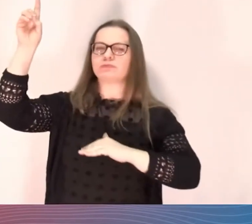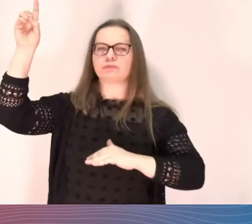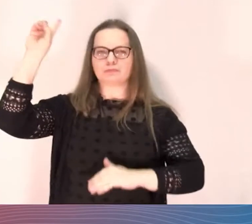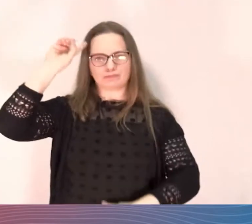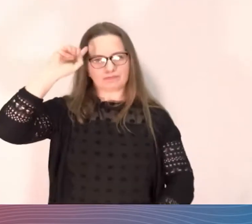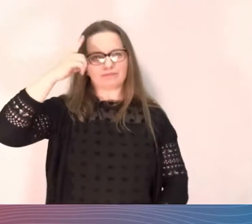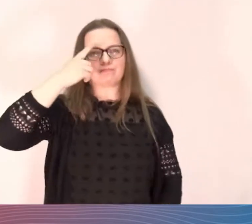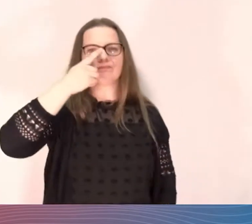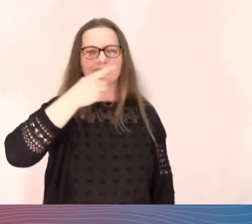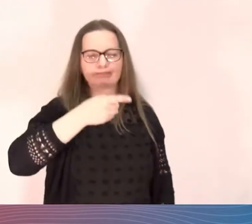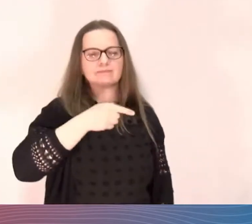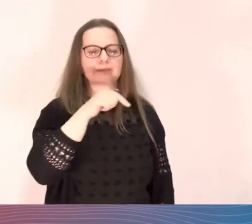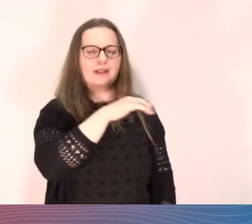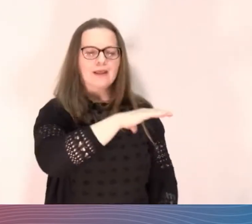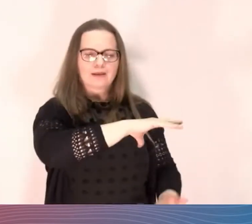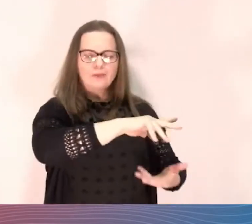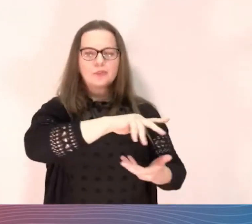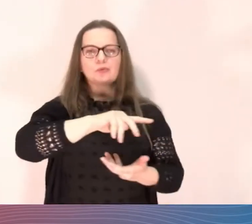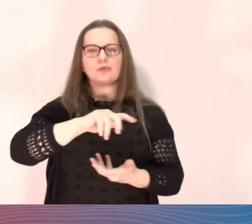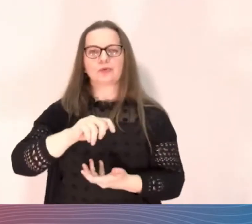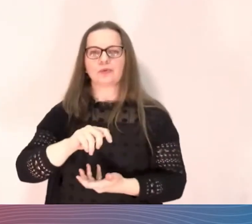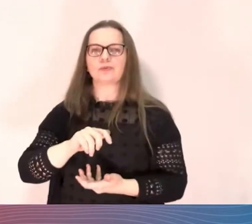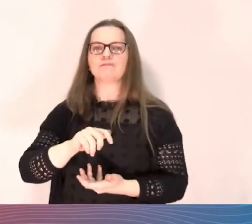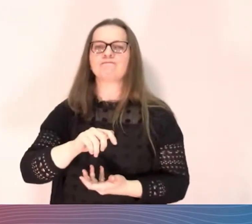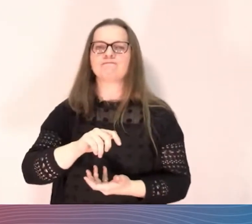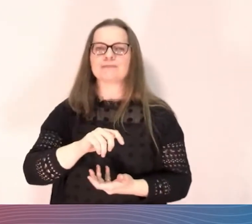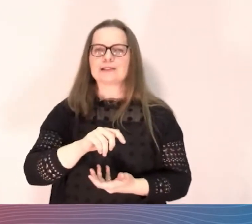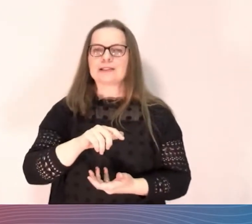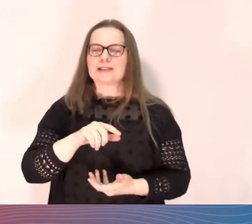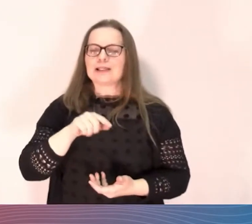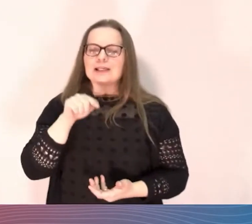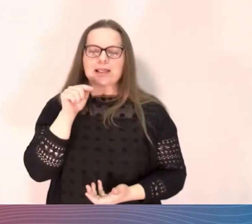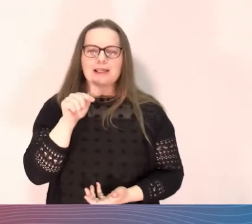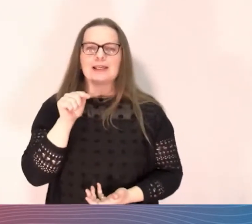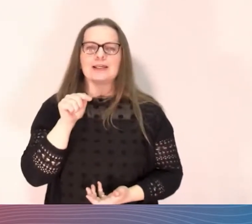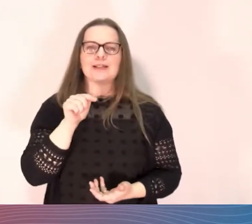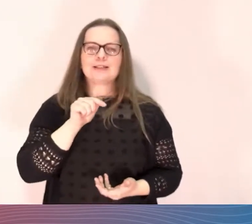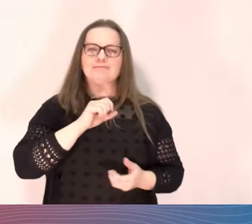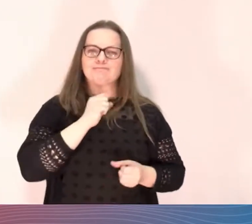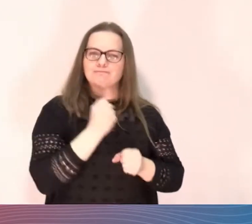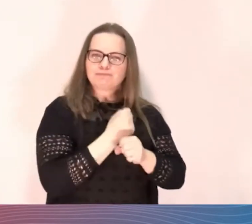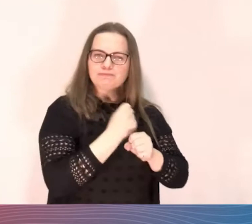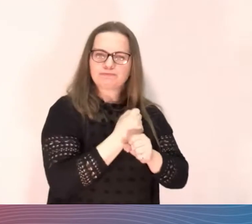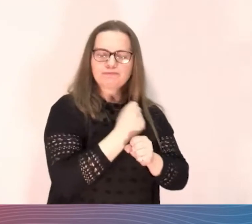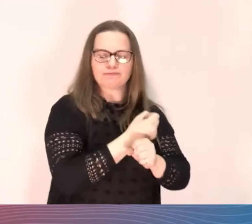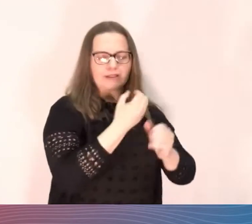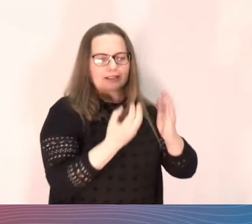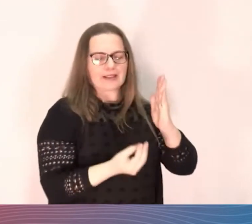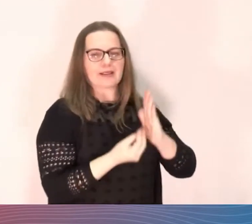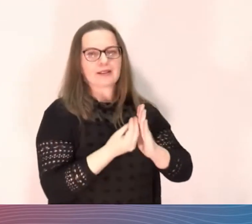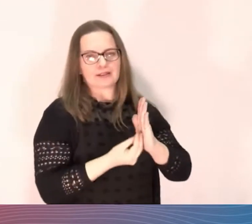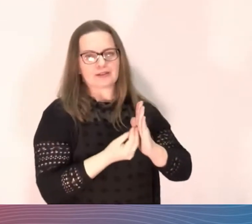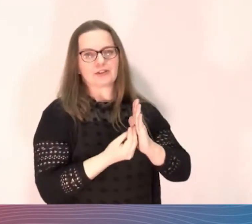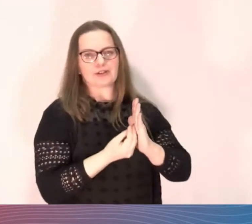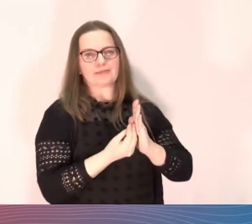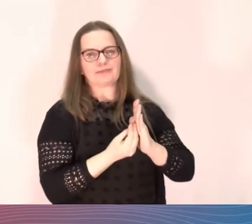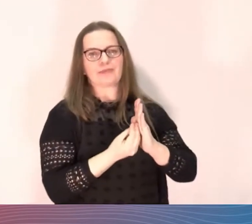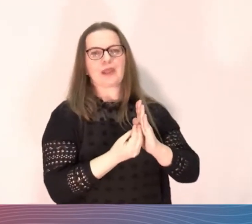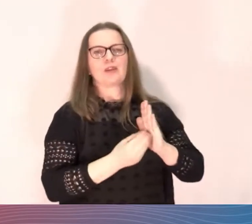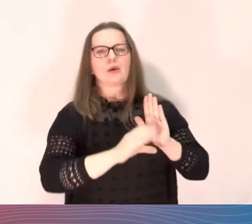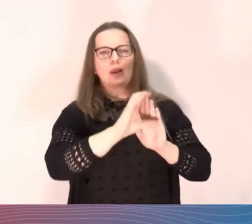E ele disse que ele mesmo edificaria a igreja. Em Mateus 28, no finalzinho, depois da